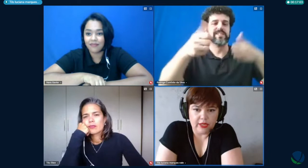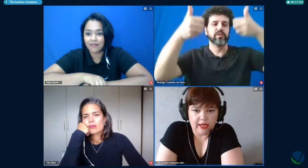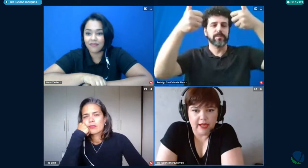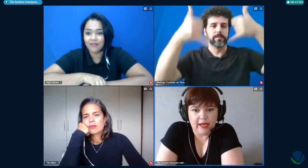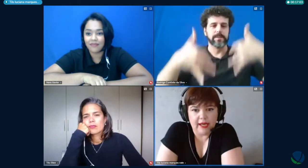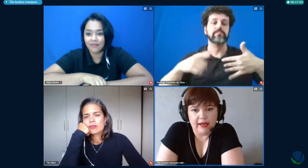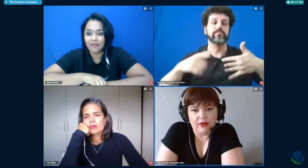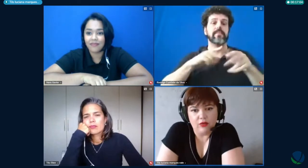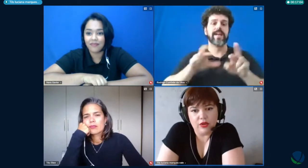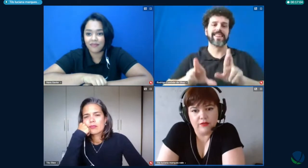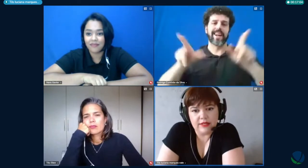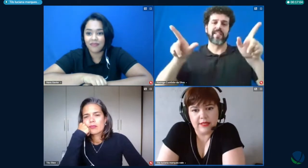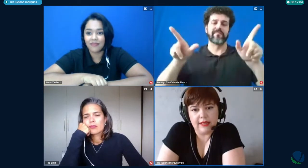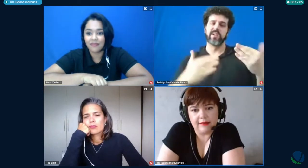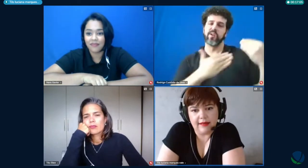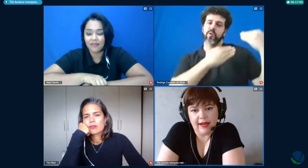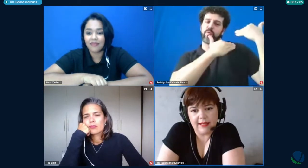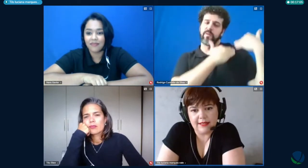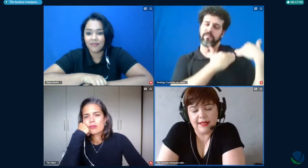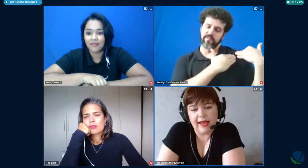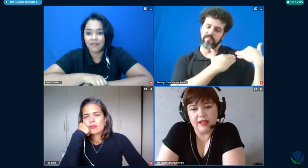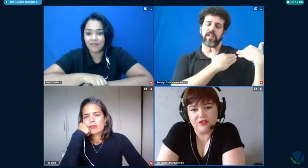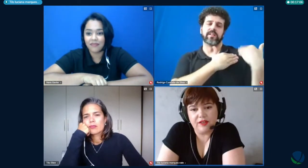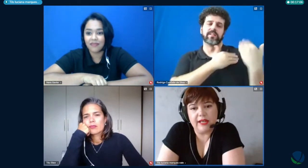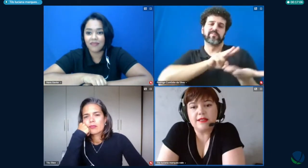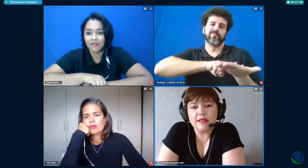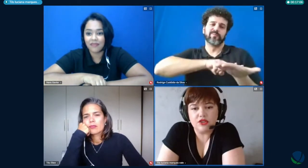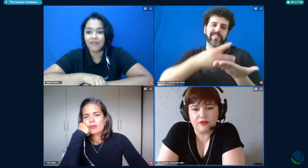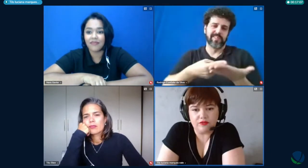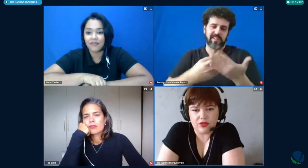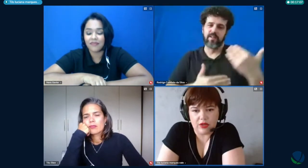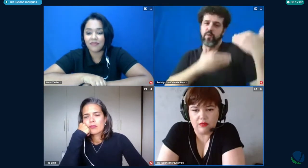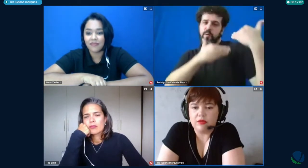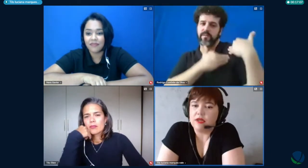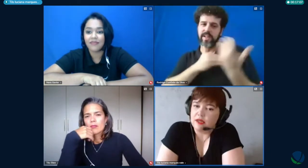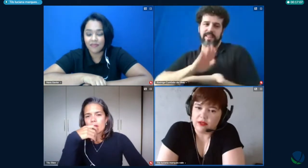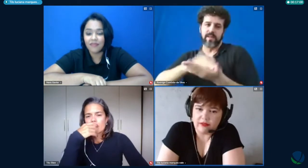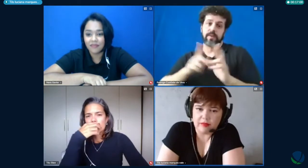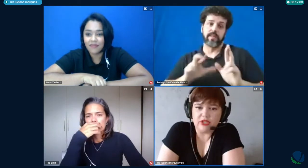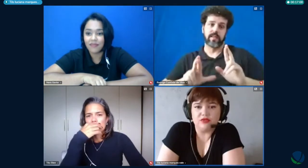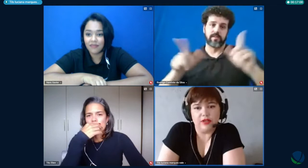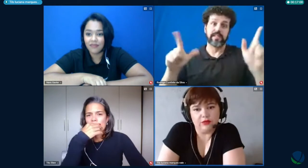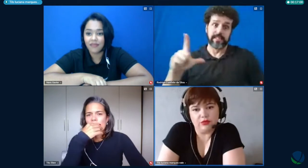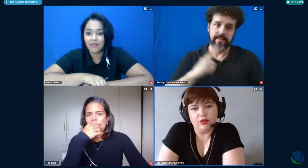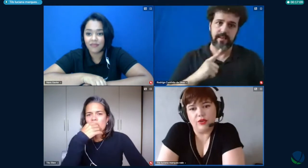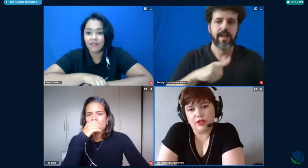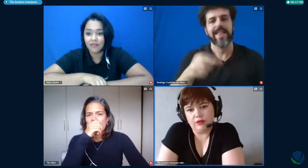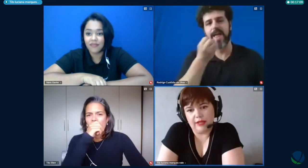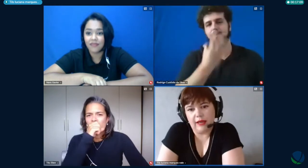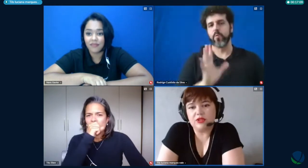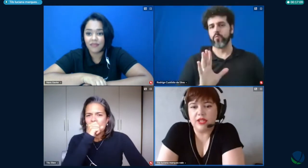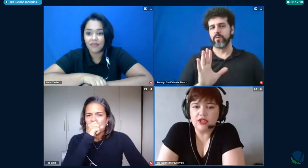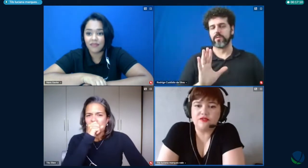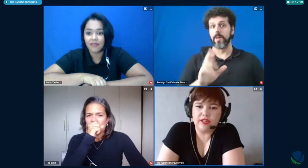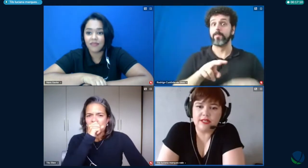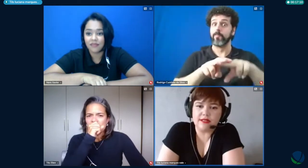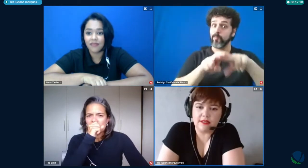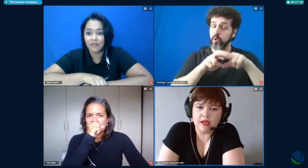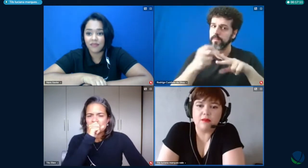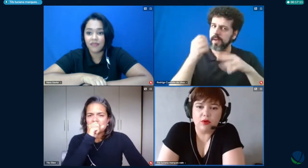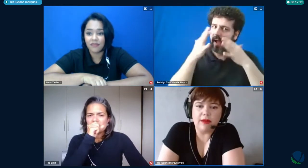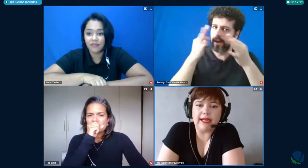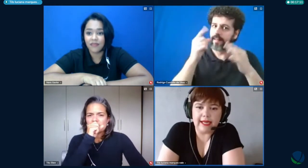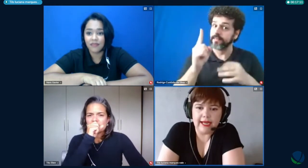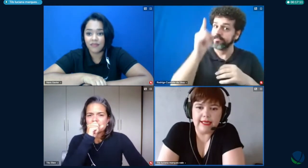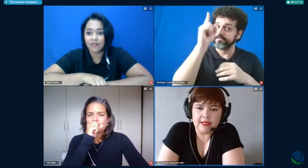Bem, porque o que você traz é a diferença de função, novamente, o tradutor e o intérprete. Tem diferença,